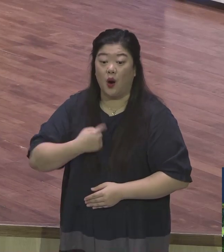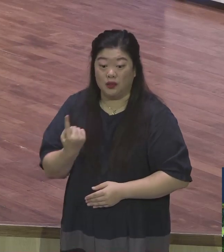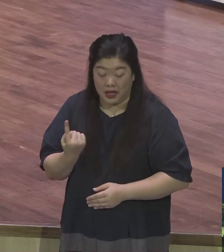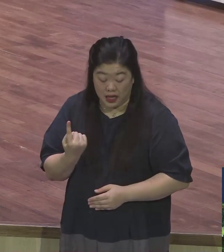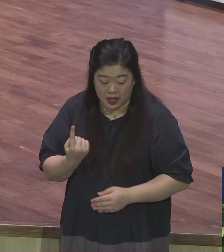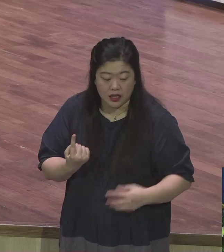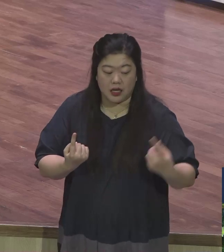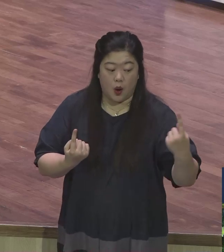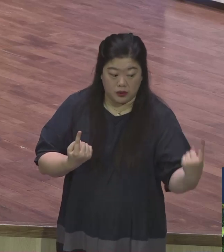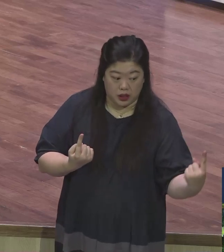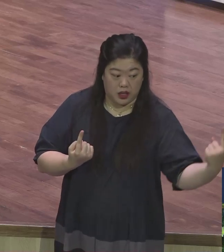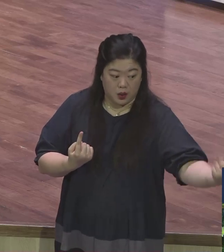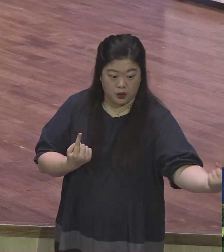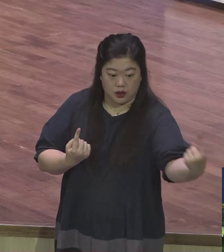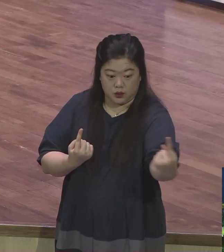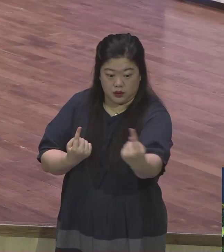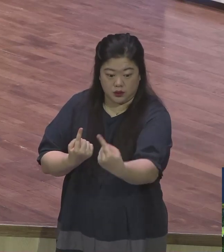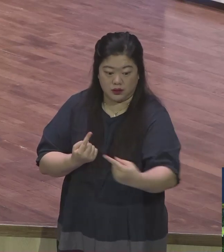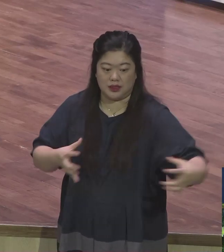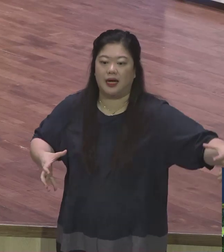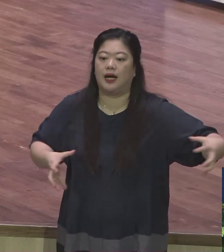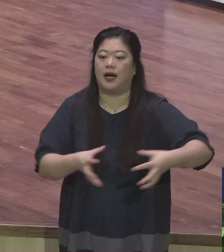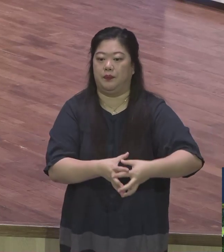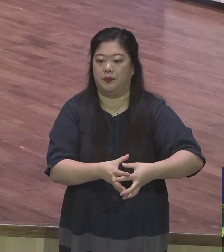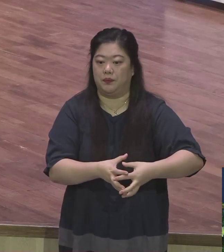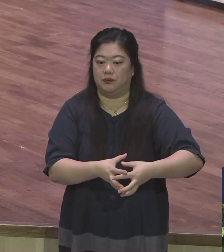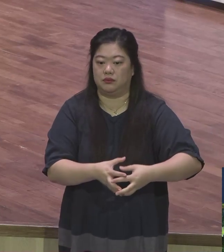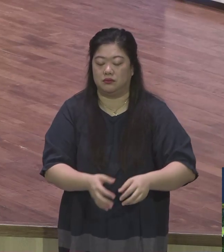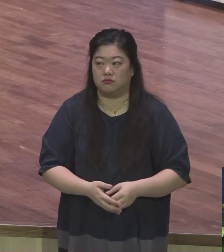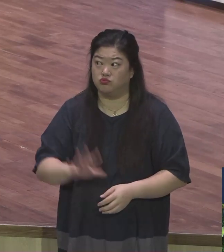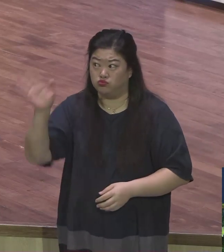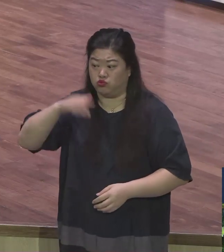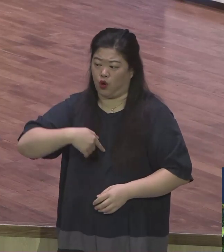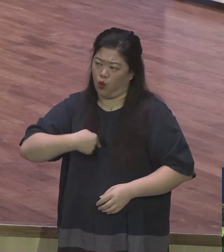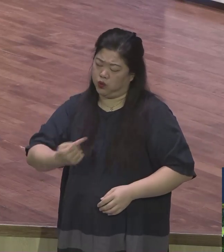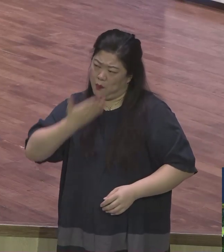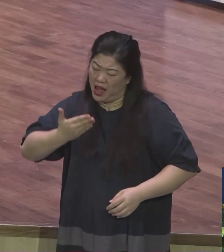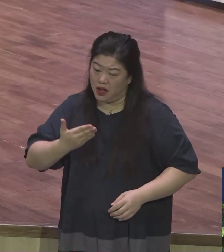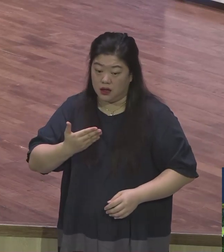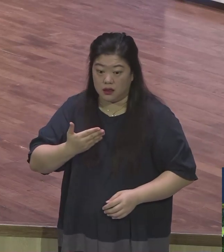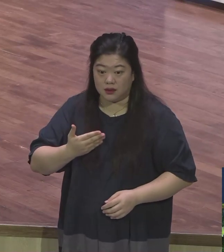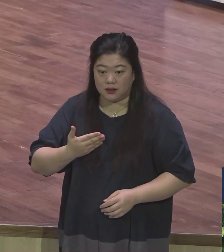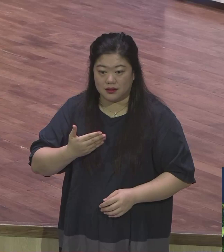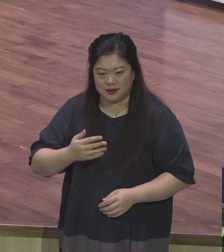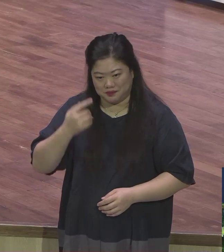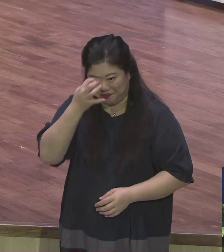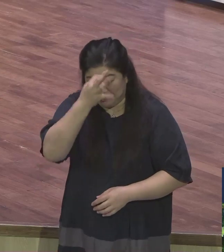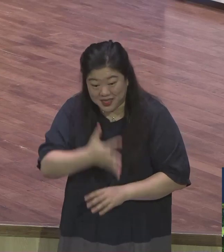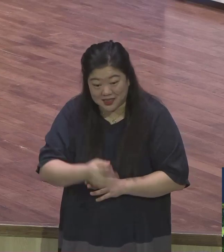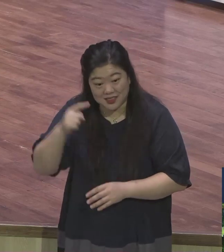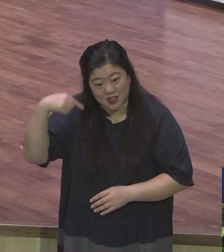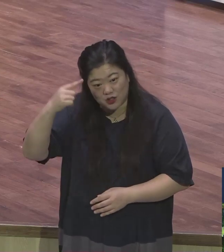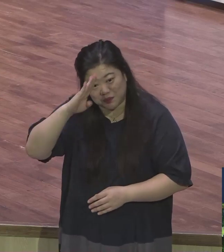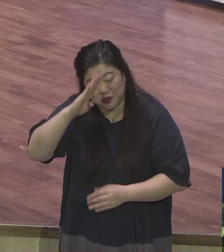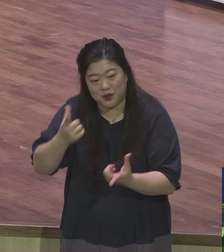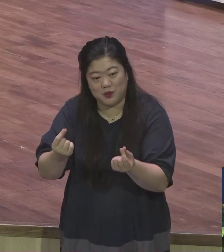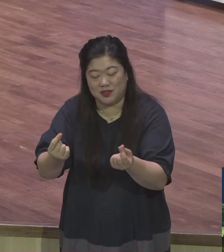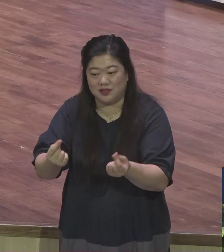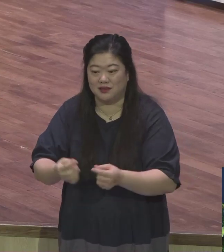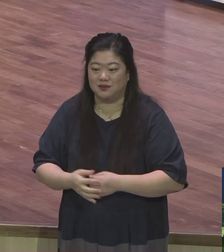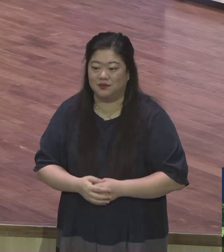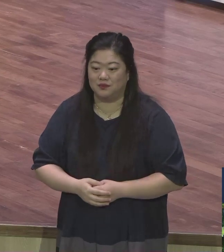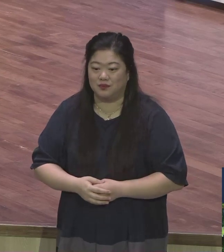기관장이 내가 지 마음대로 말한다. 정신병자예요. 잘나서 세운 게 아니에요. 같이 논을 하면서 같이